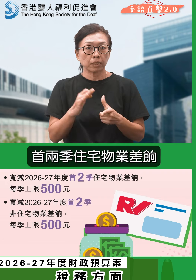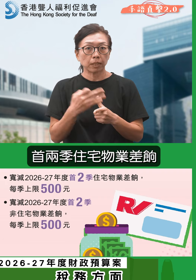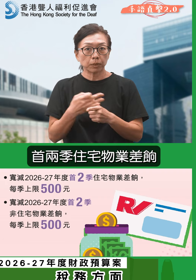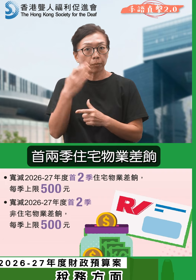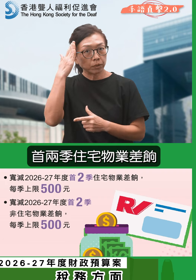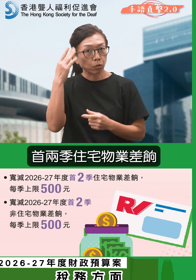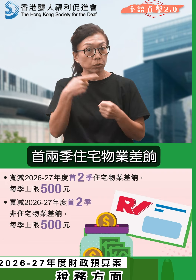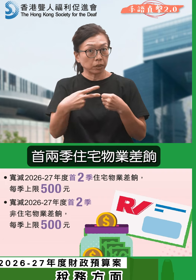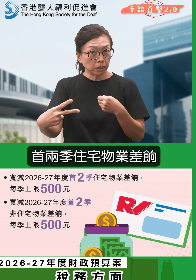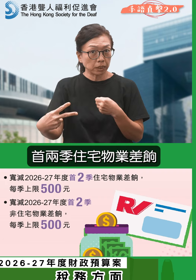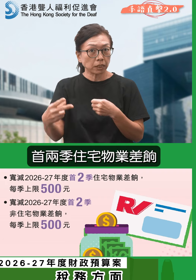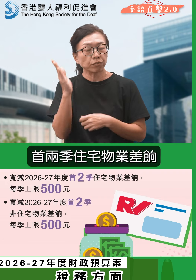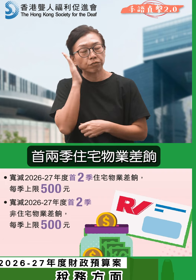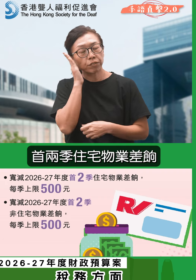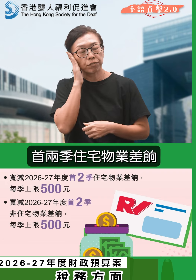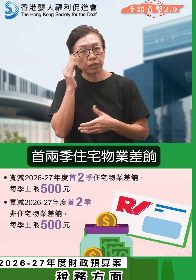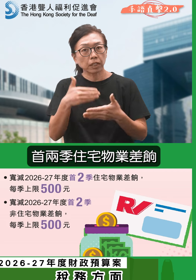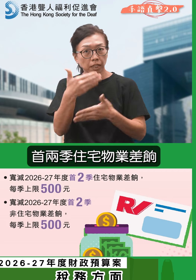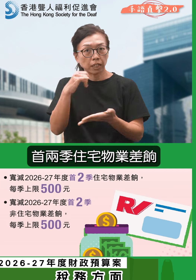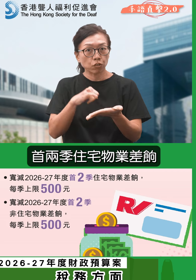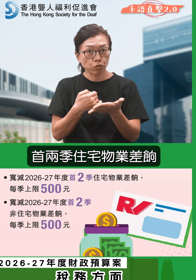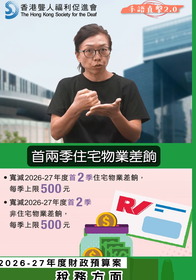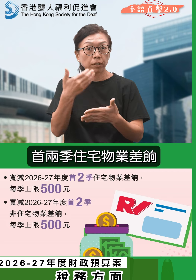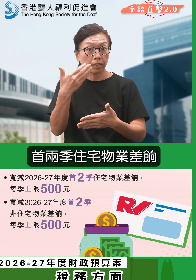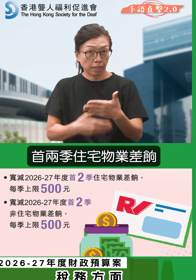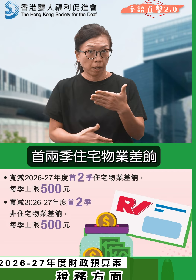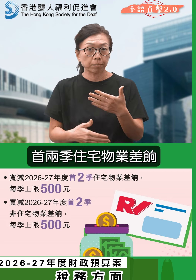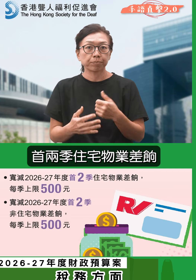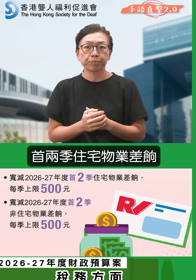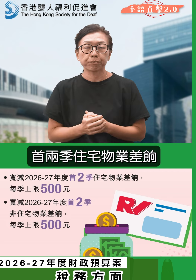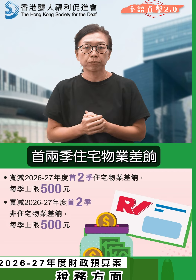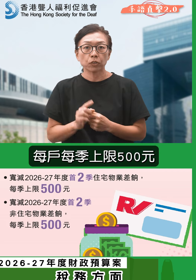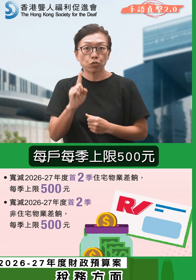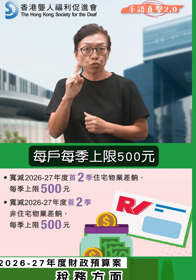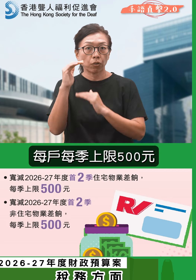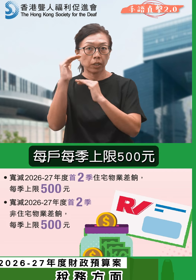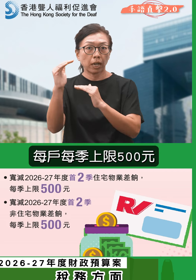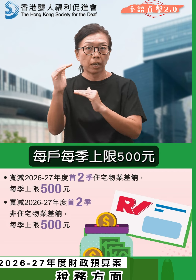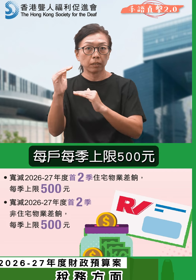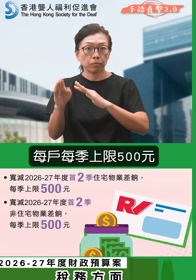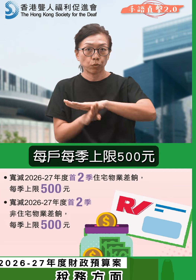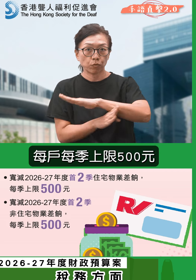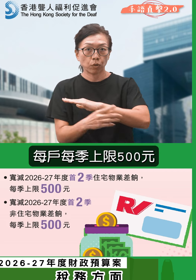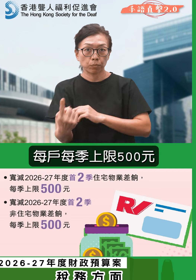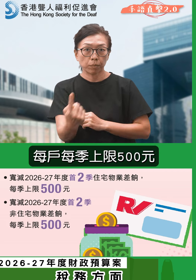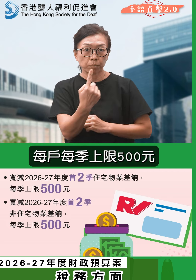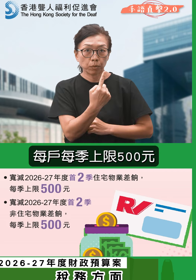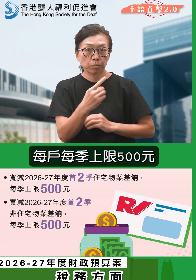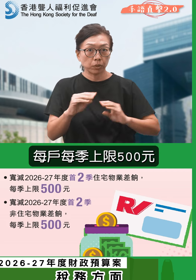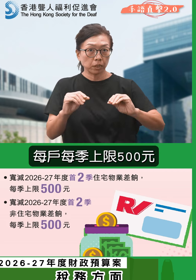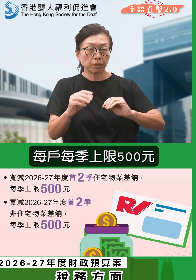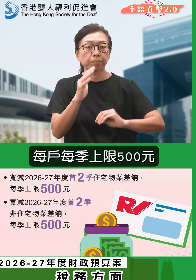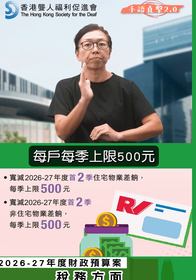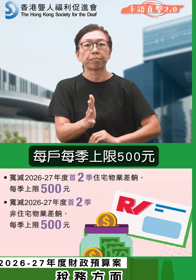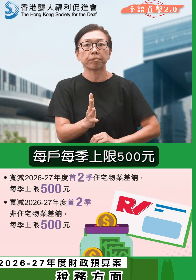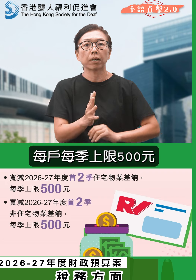首兩季住宅物業差餉，上限每戶500元。